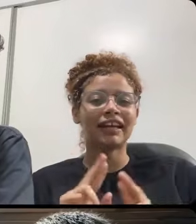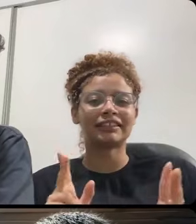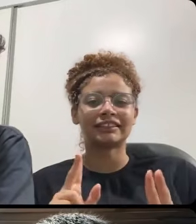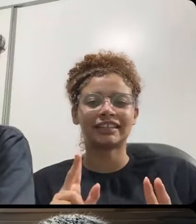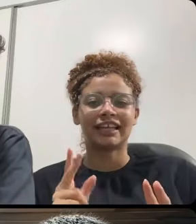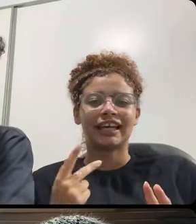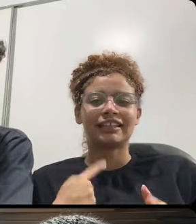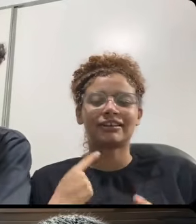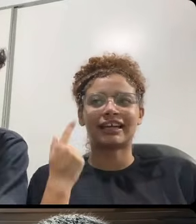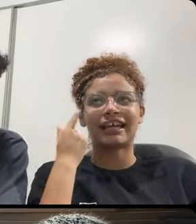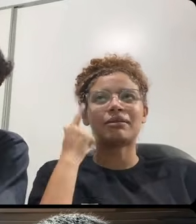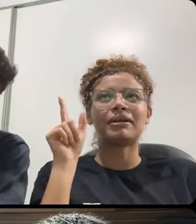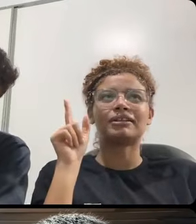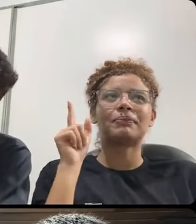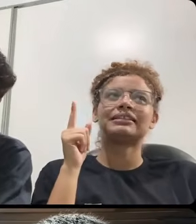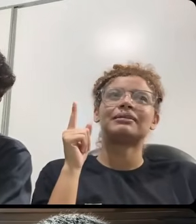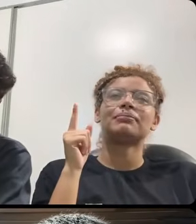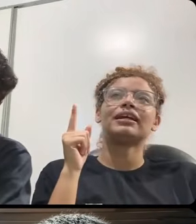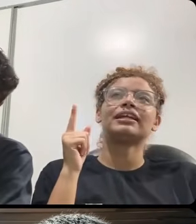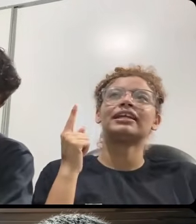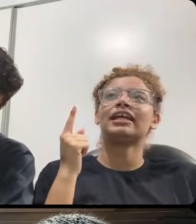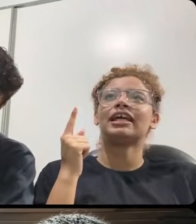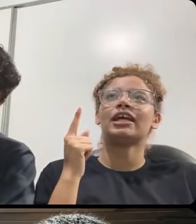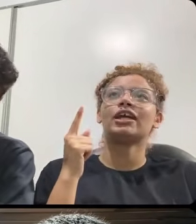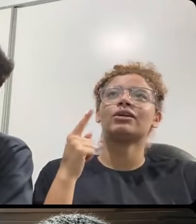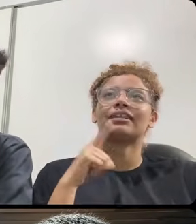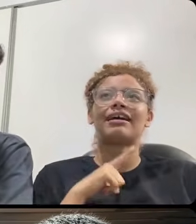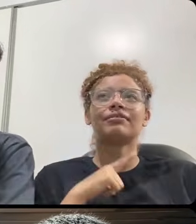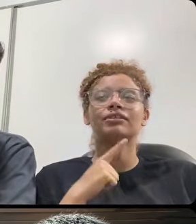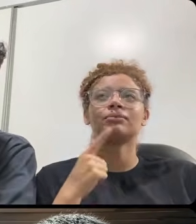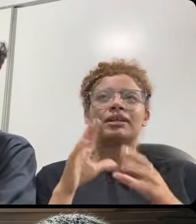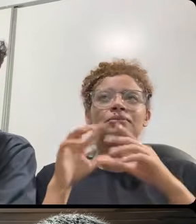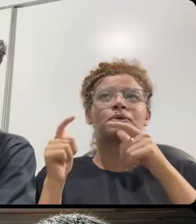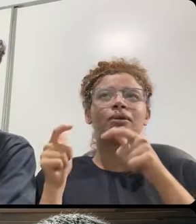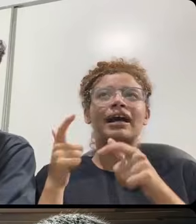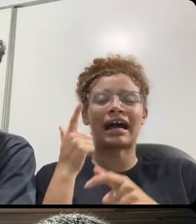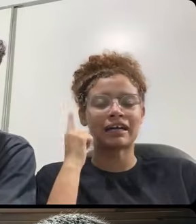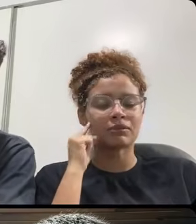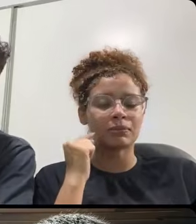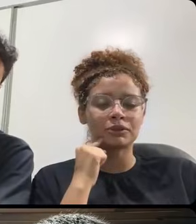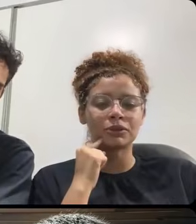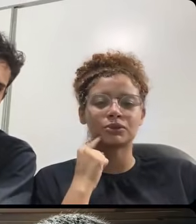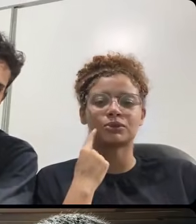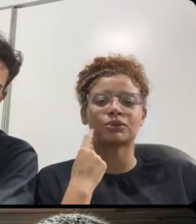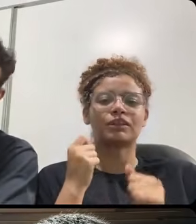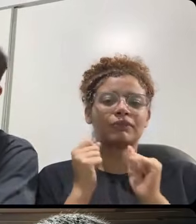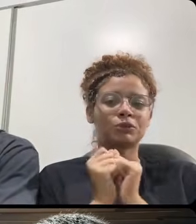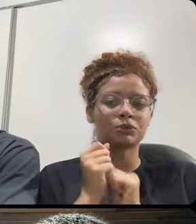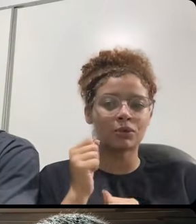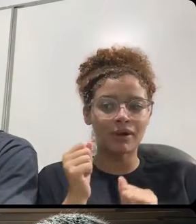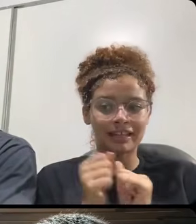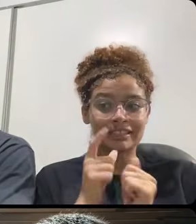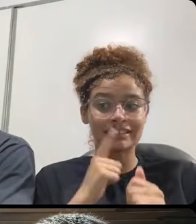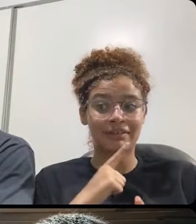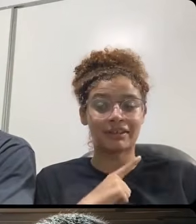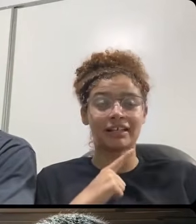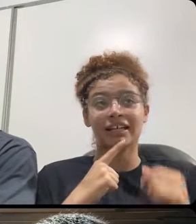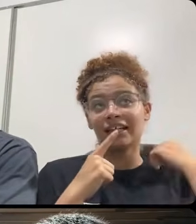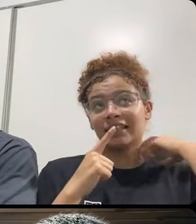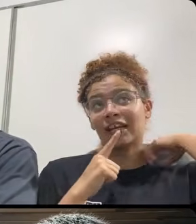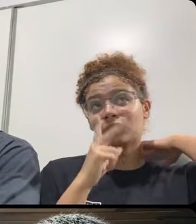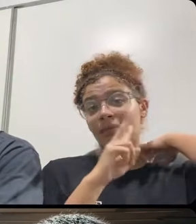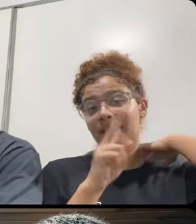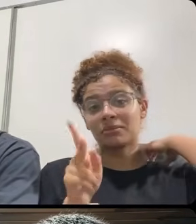atividade diferente. Então, naquele momento, eu percebi que eu estava no mesmo lugar que uma pessoa surda, eu estava junto com ela, a gente